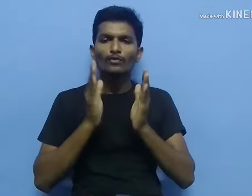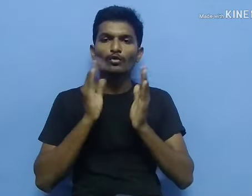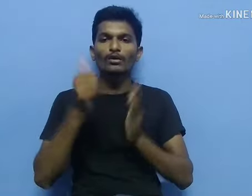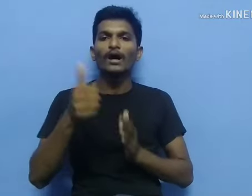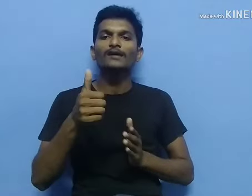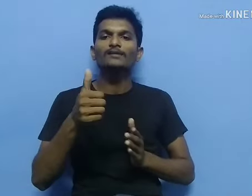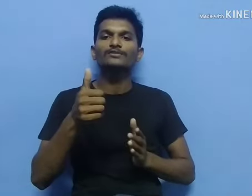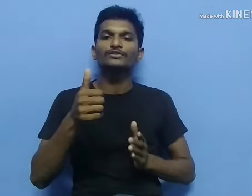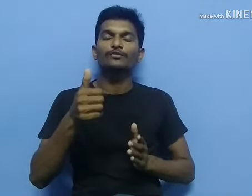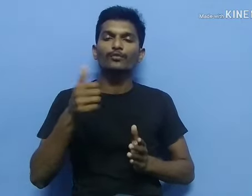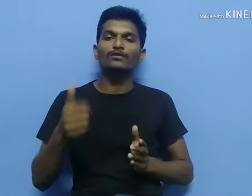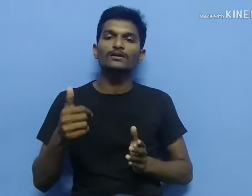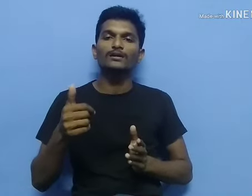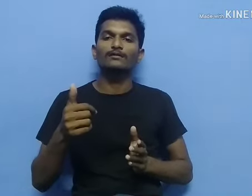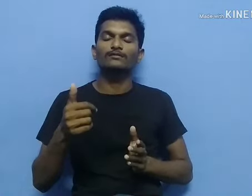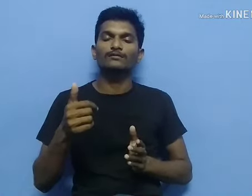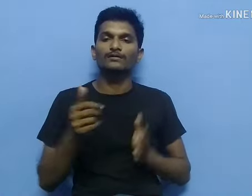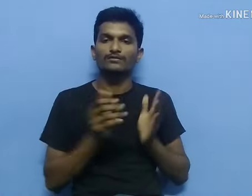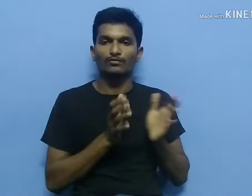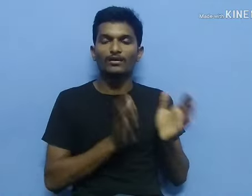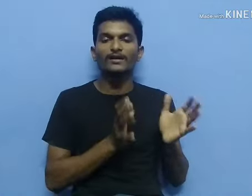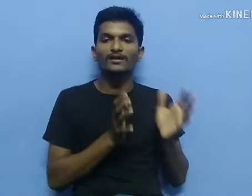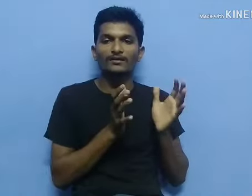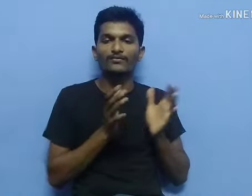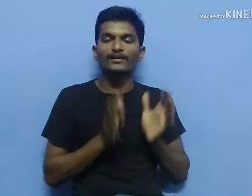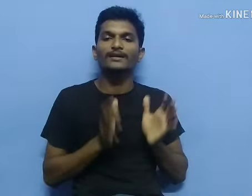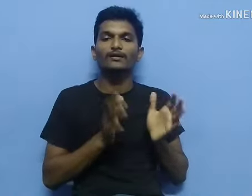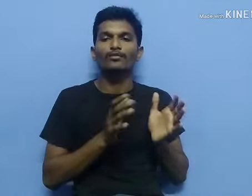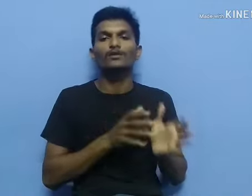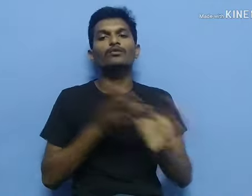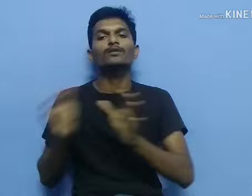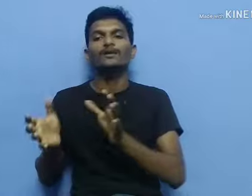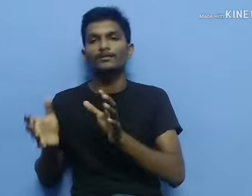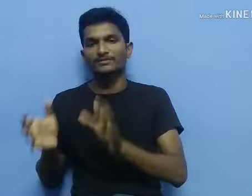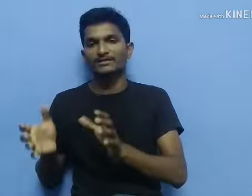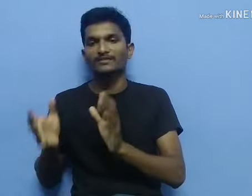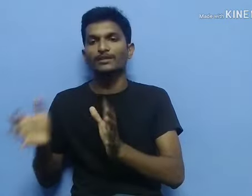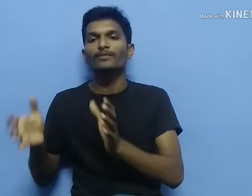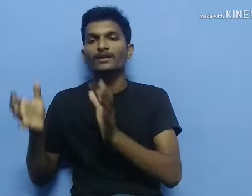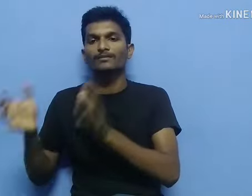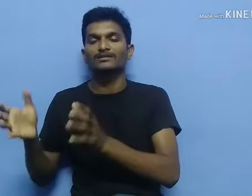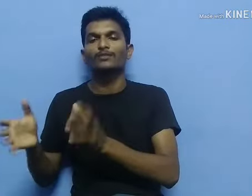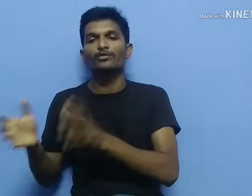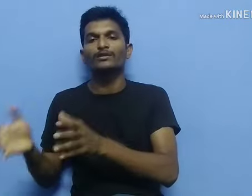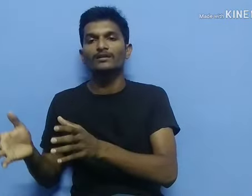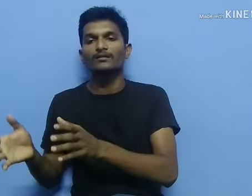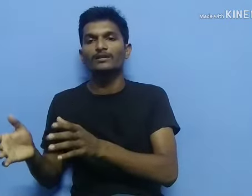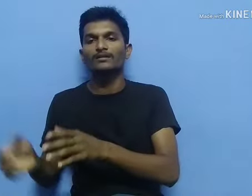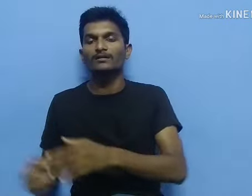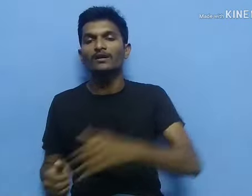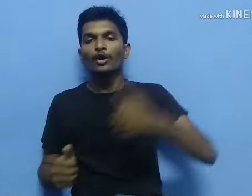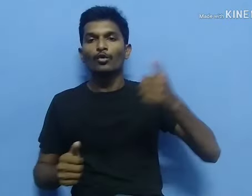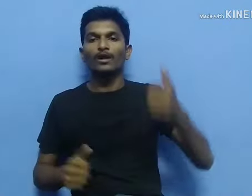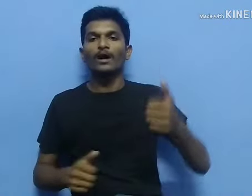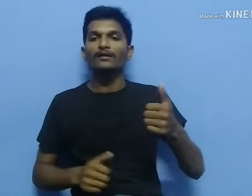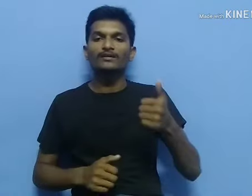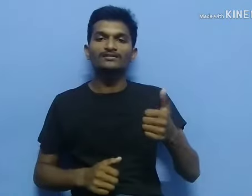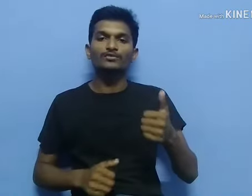ஒரு ஆறு விஷயம் பொண்ணுங்களை ஒல்லியா இருக்க ஃபிட்டா இருக்க பொண்ணுங்க குண்டா இருக்க பசங்களை ஜப்பியா இருக்க பசங்களை பிடிக்குது அப்படிங்கிறதுக்கு ஒரு ஆறு ரீசன்